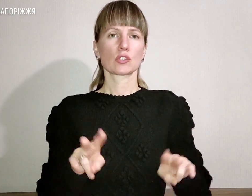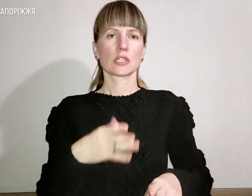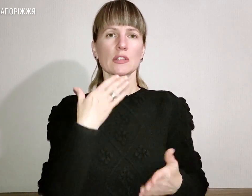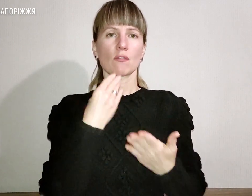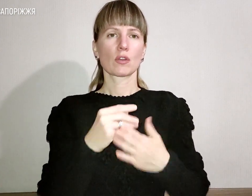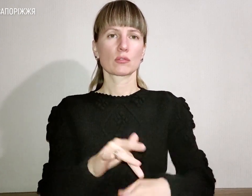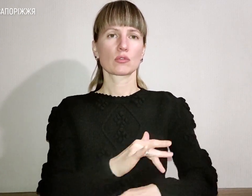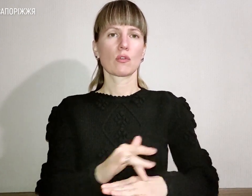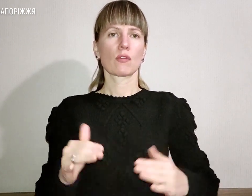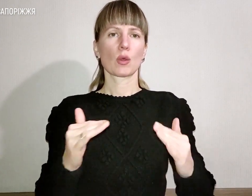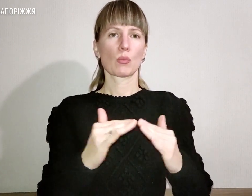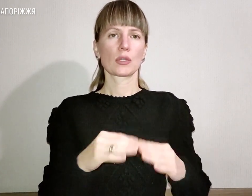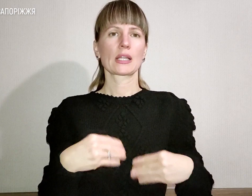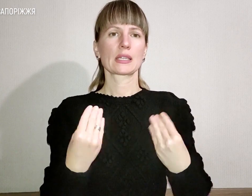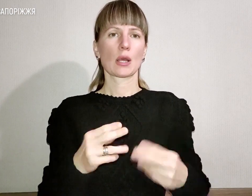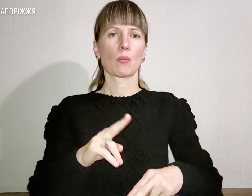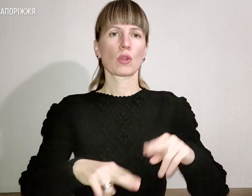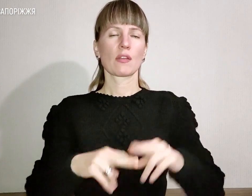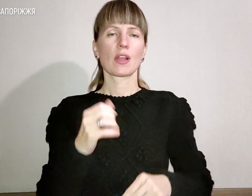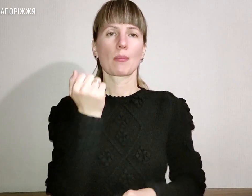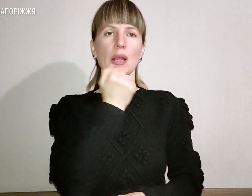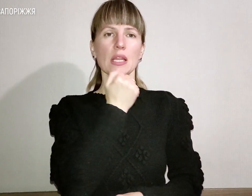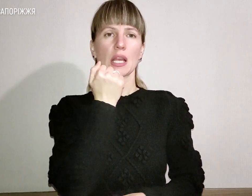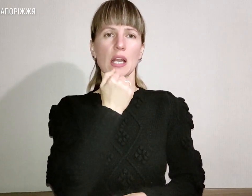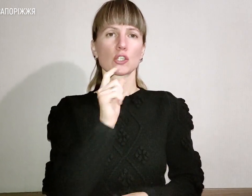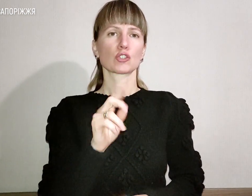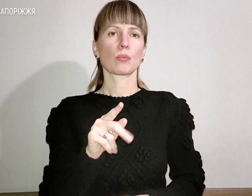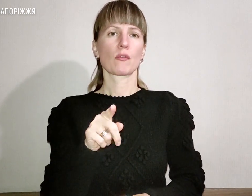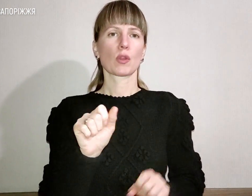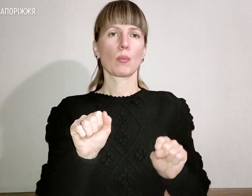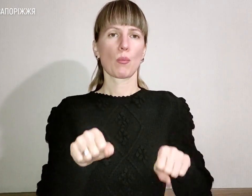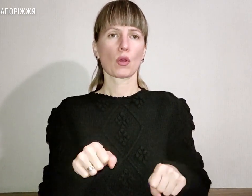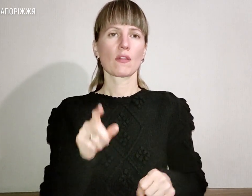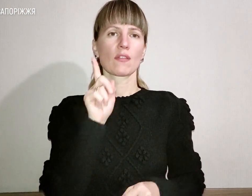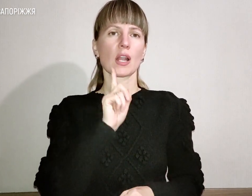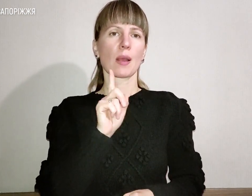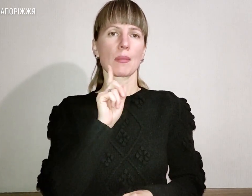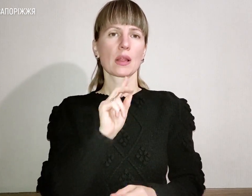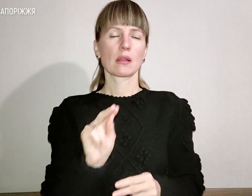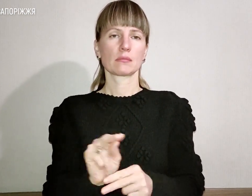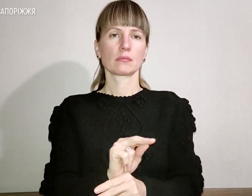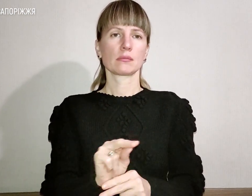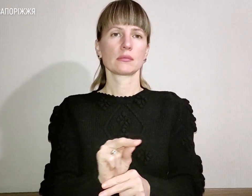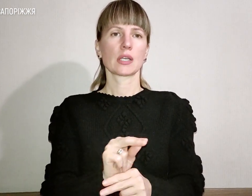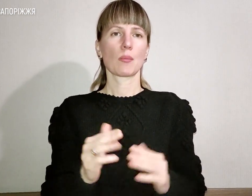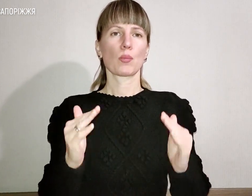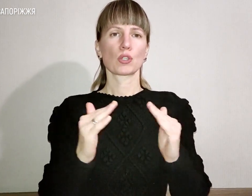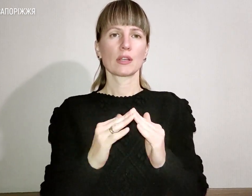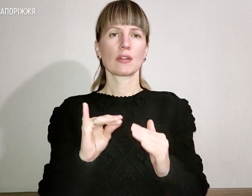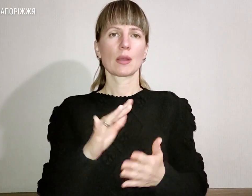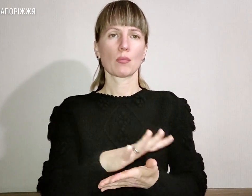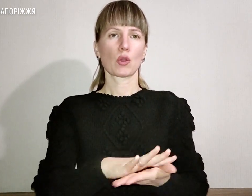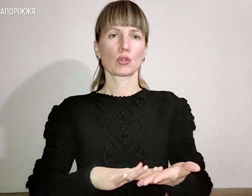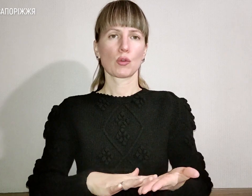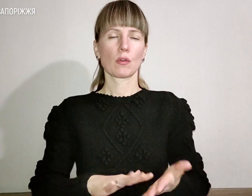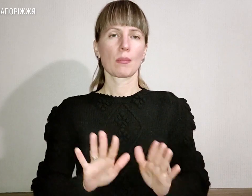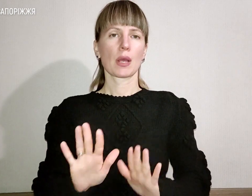зруйновані будинки, видали будівельні матеріали, аби вони могли тимчасово полагодити будівлі і продовжувати перебувати у